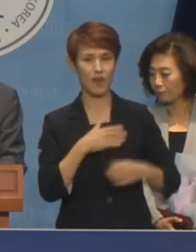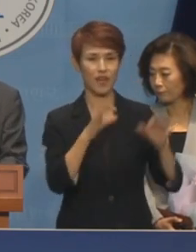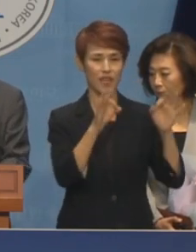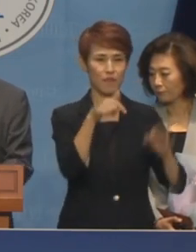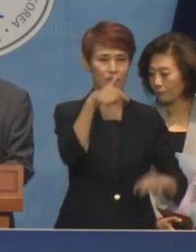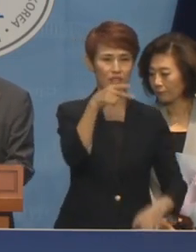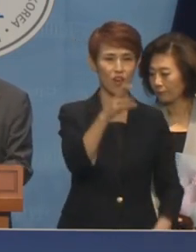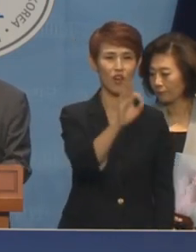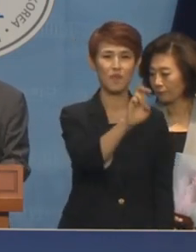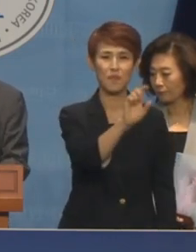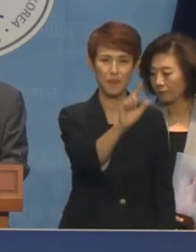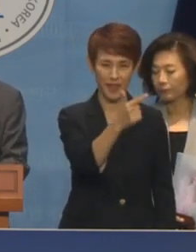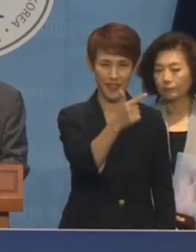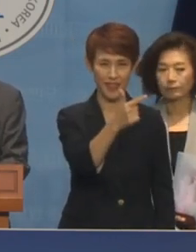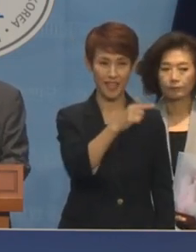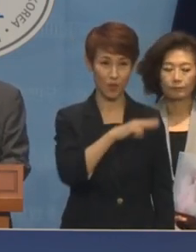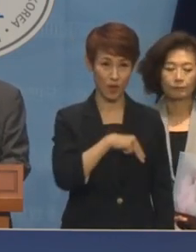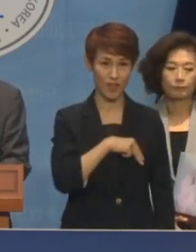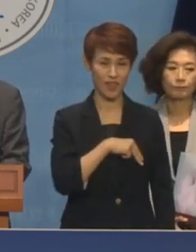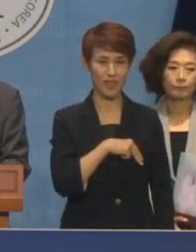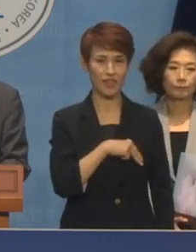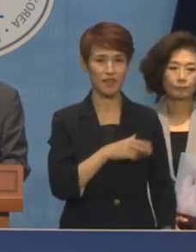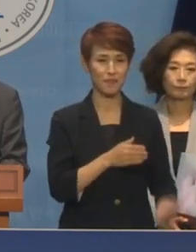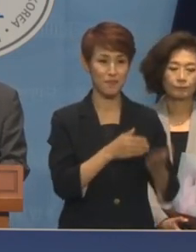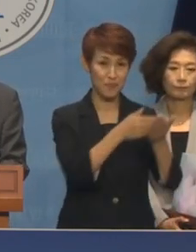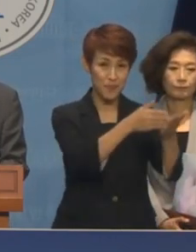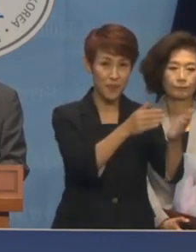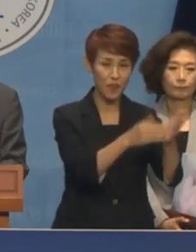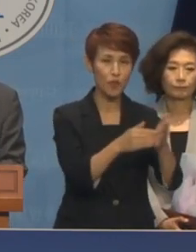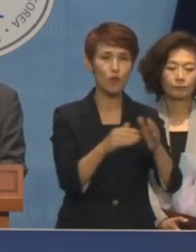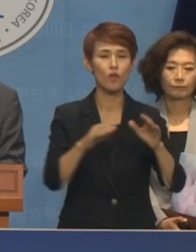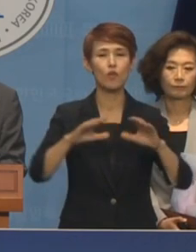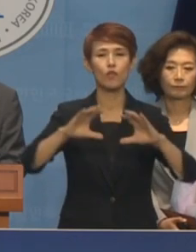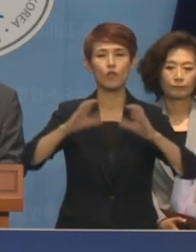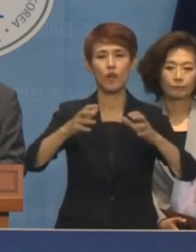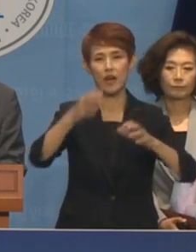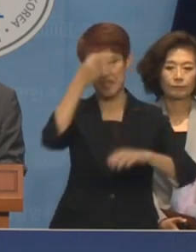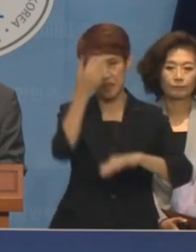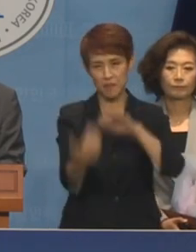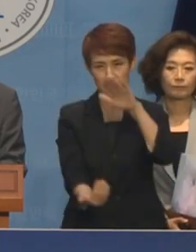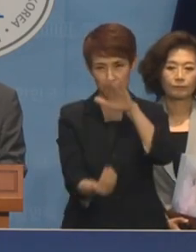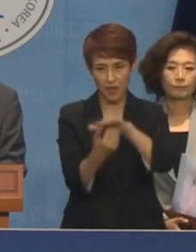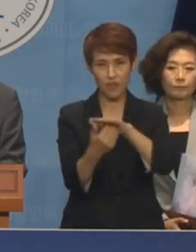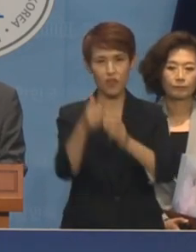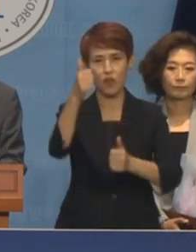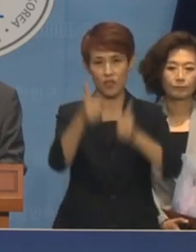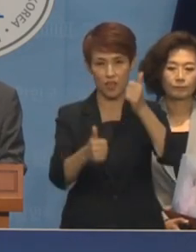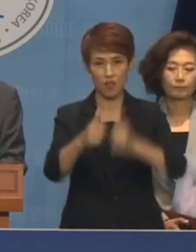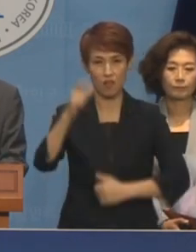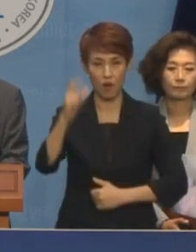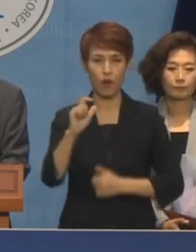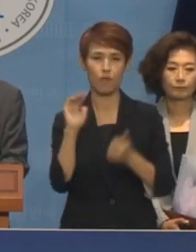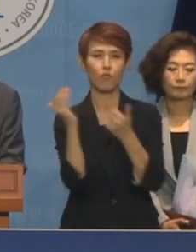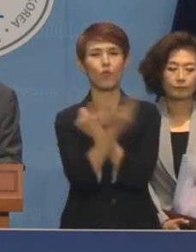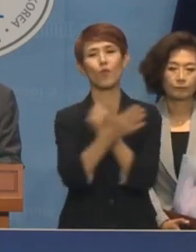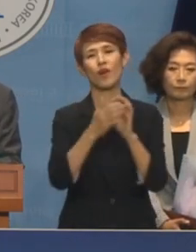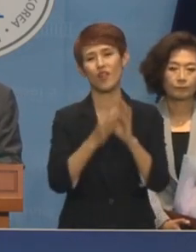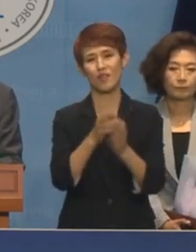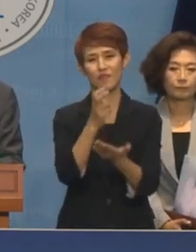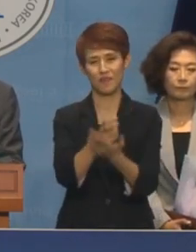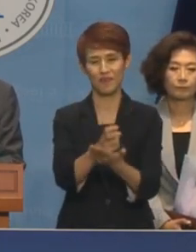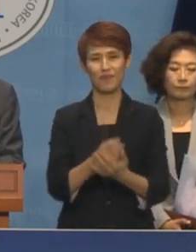김경만 의원님께서 대표 발의하셨던 국가 첨단 전략산업 경쟁력 강화 및 보호에 관한 특별조치법 개정안입니다.